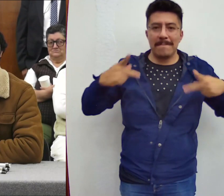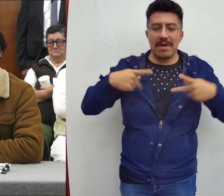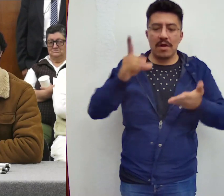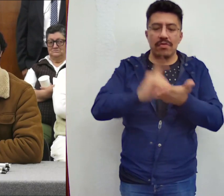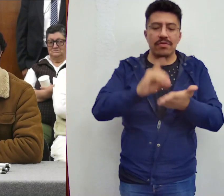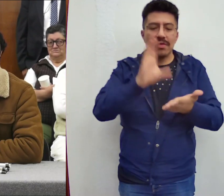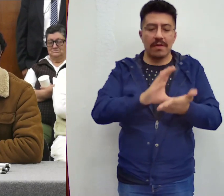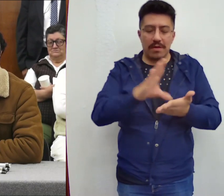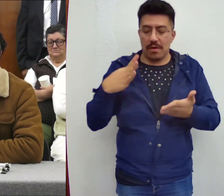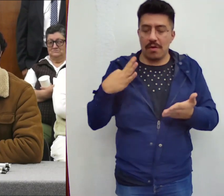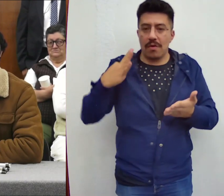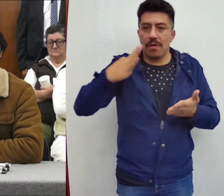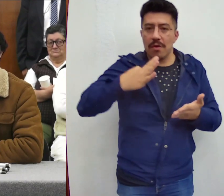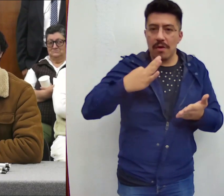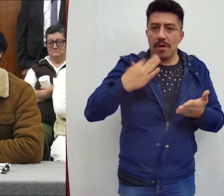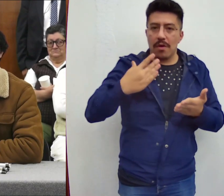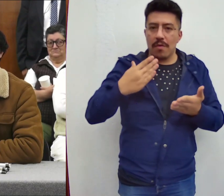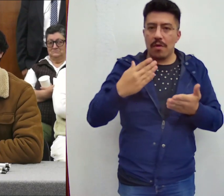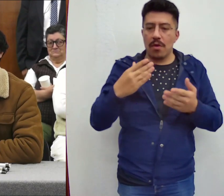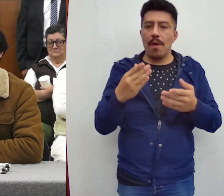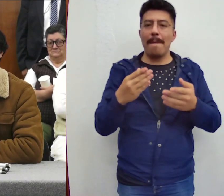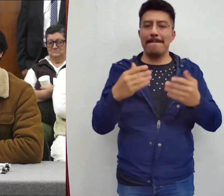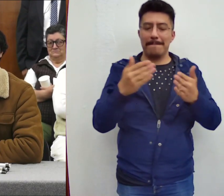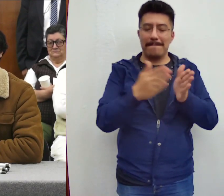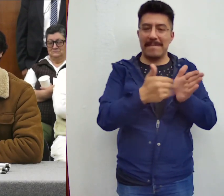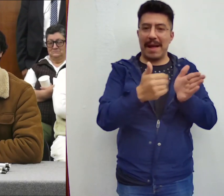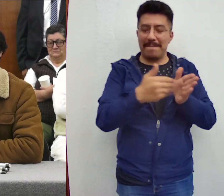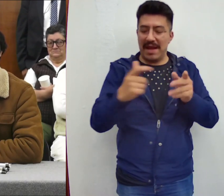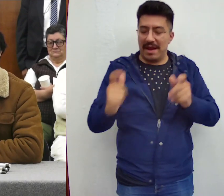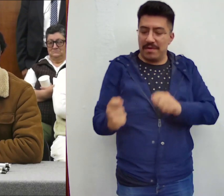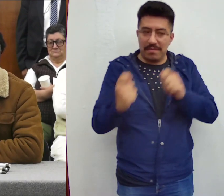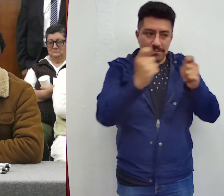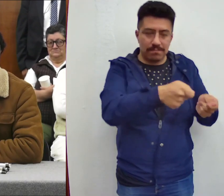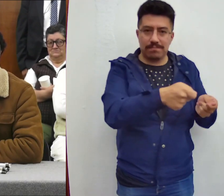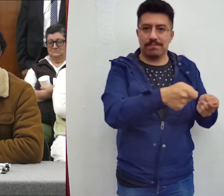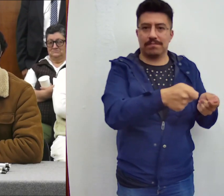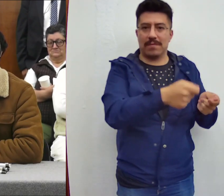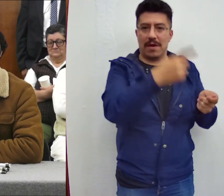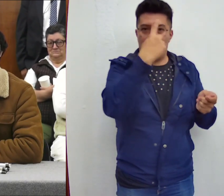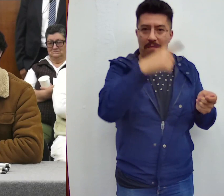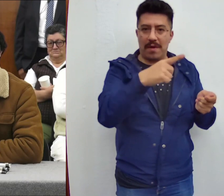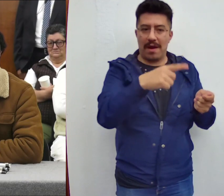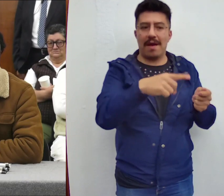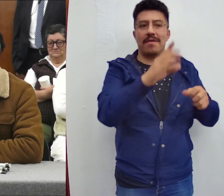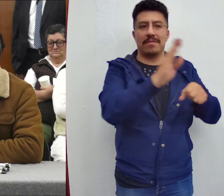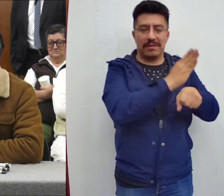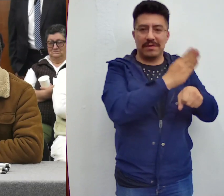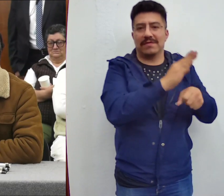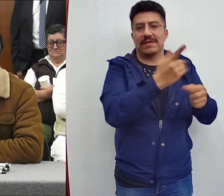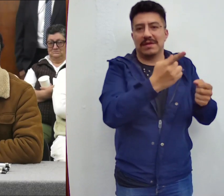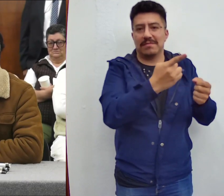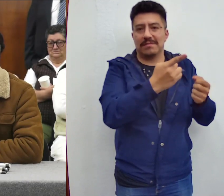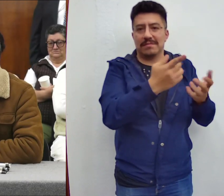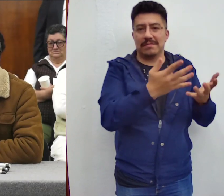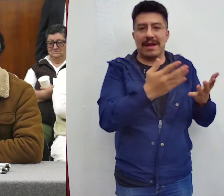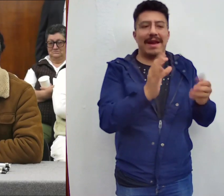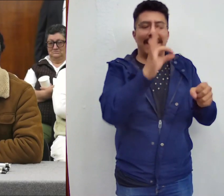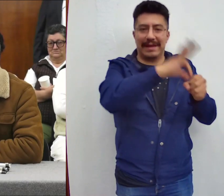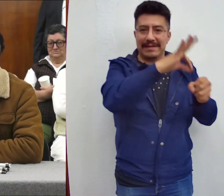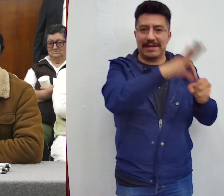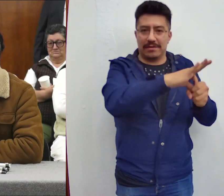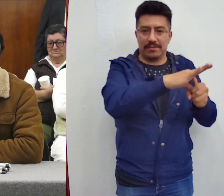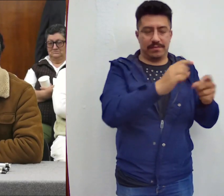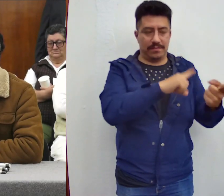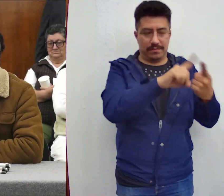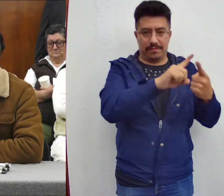voluntad de llevar o subir nuestros documentos a la plataforma, porque va a beneficiar primero para registrarnos.